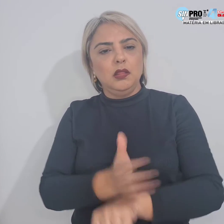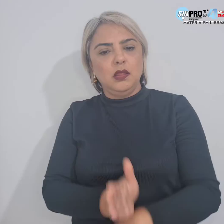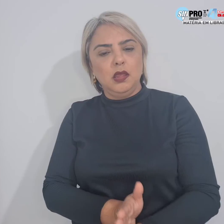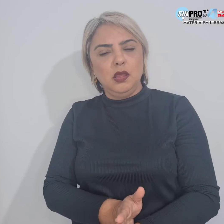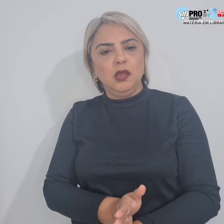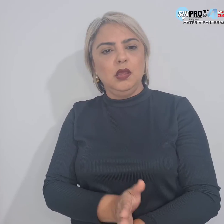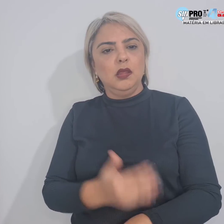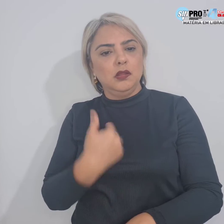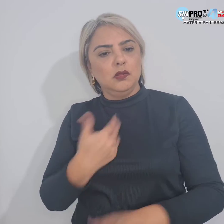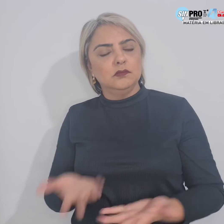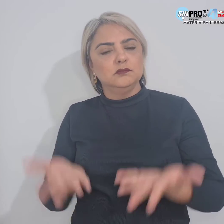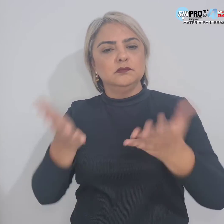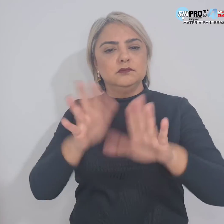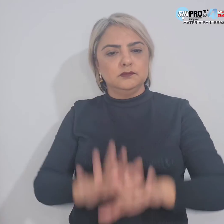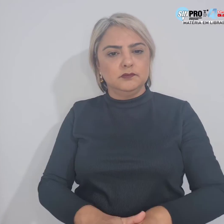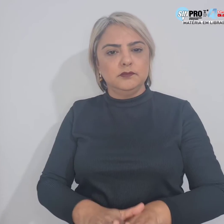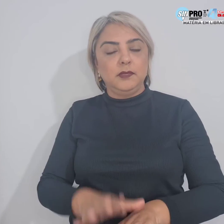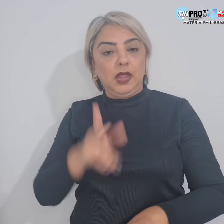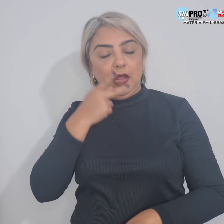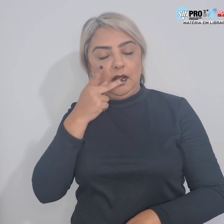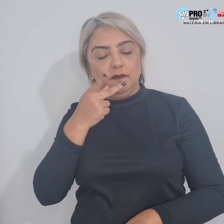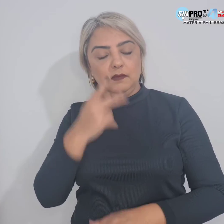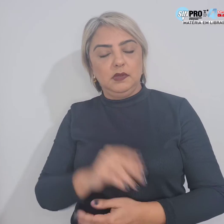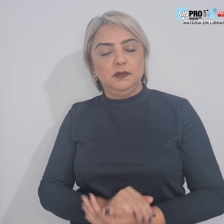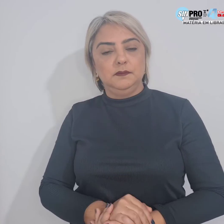todos estejam inseridos, ela completa.